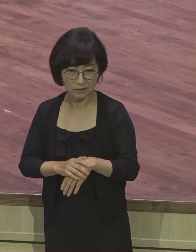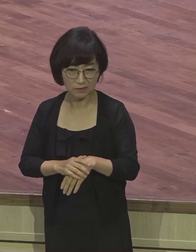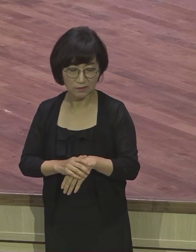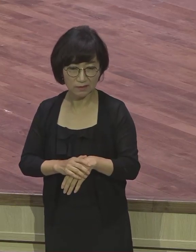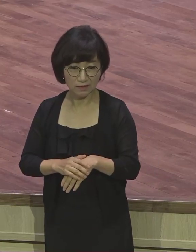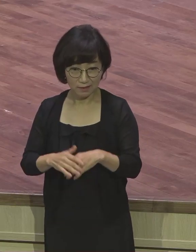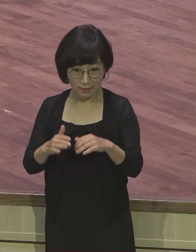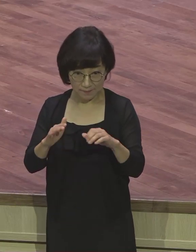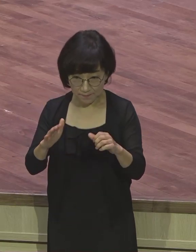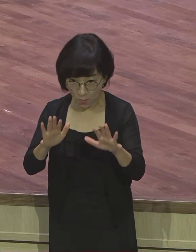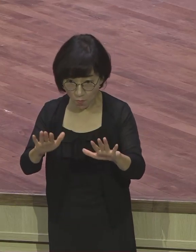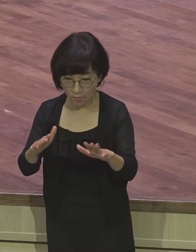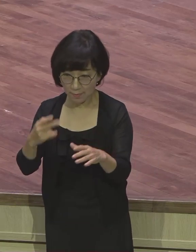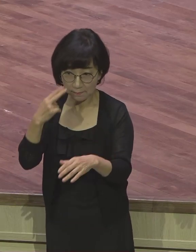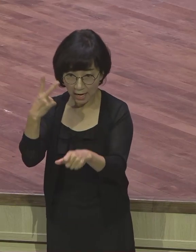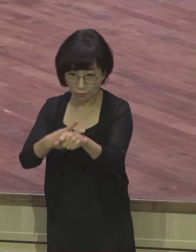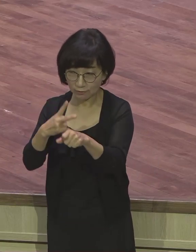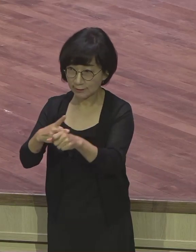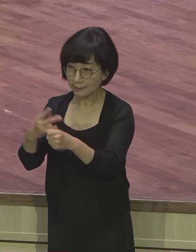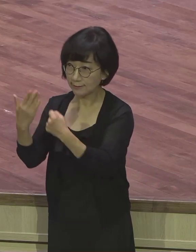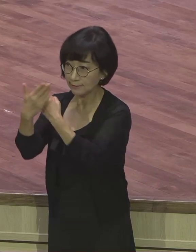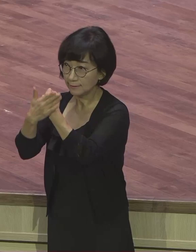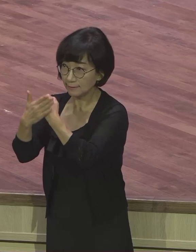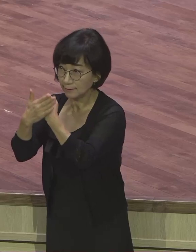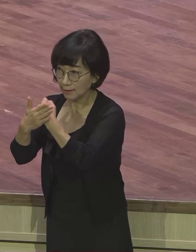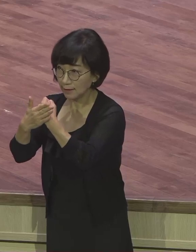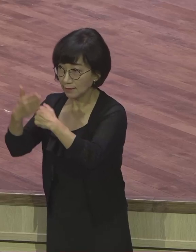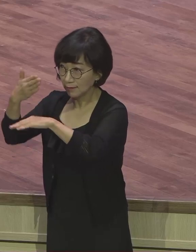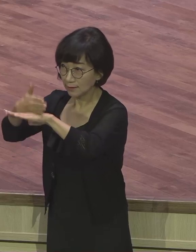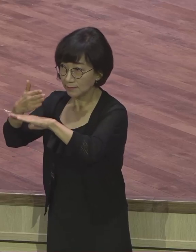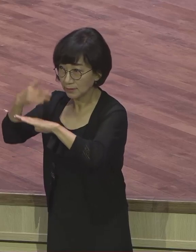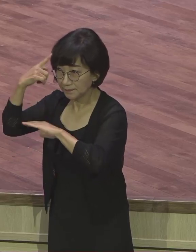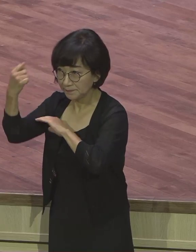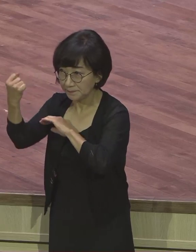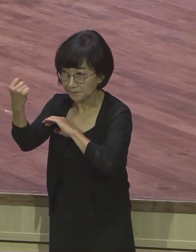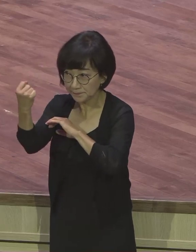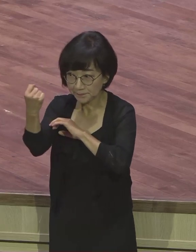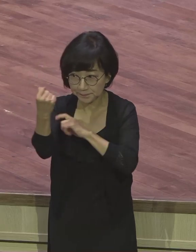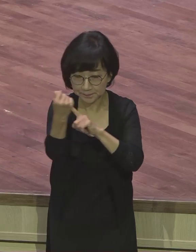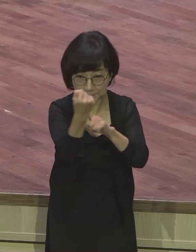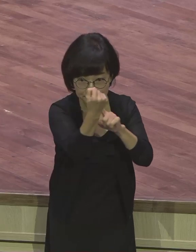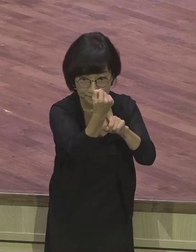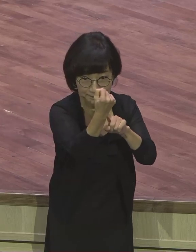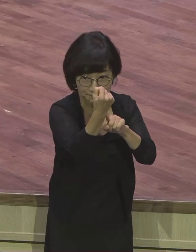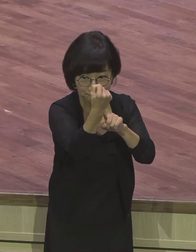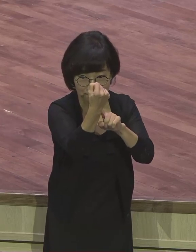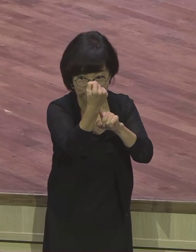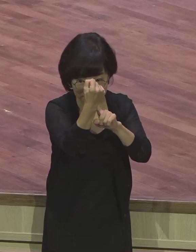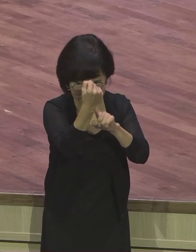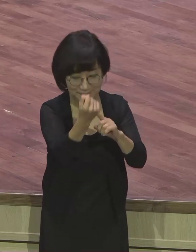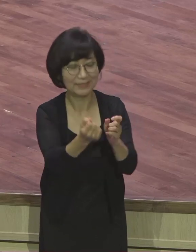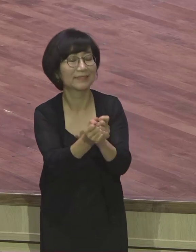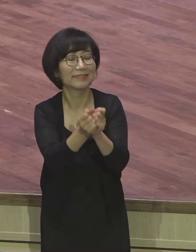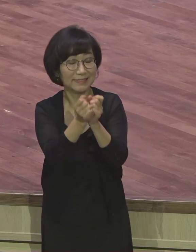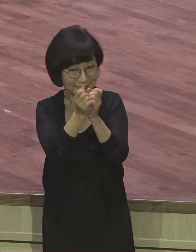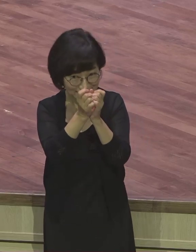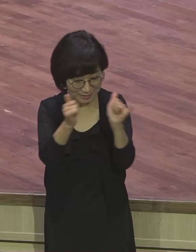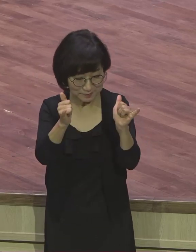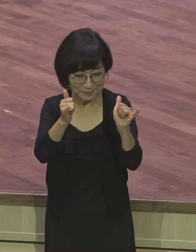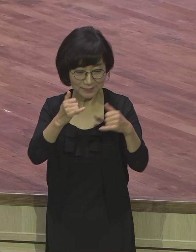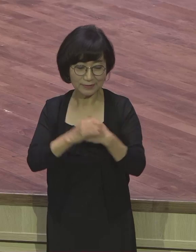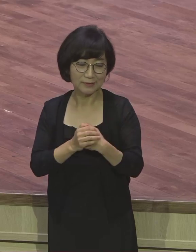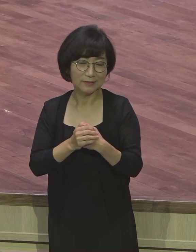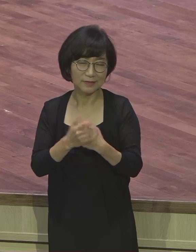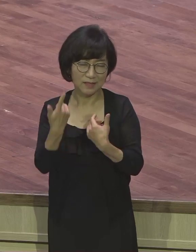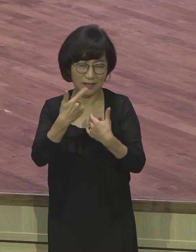바울은 이런 은혜의식에 뿌리를 내린 사람의 특징은 한 가지 밝혀줬어요. 그것이 뭐냐? 마땅히 생각할 그 이상의 생각을 하지